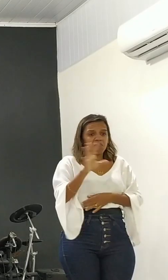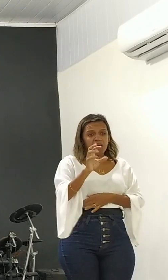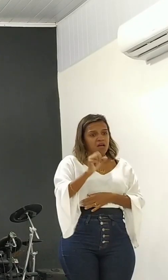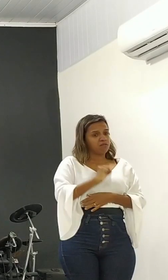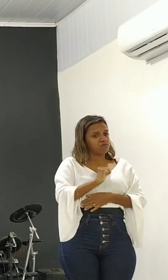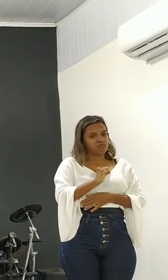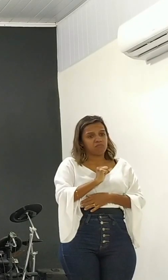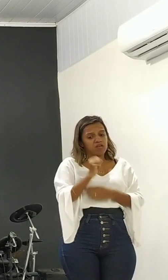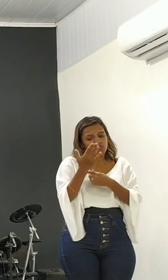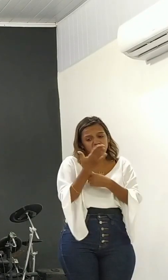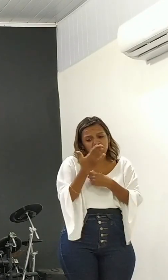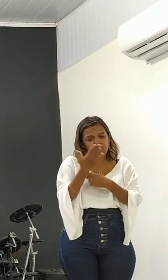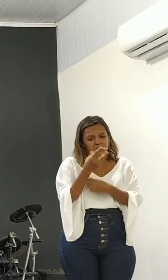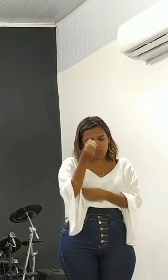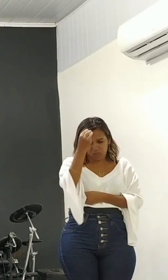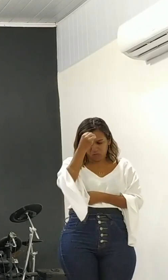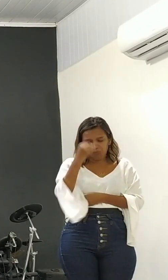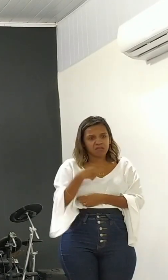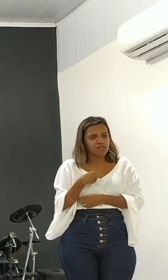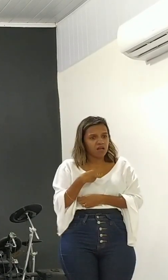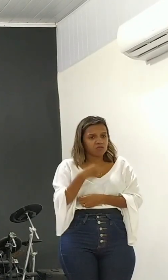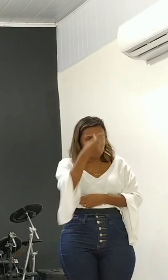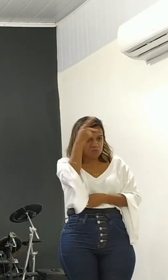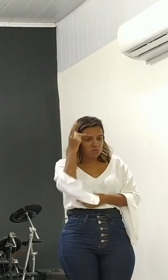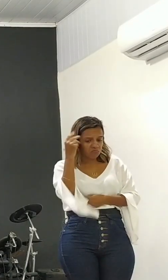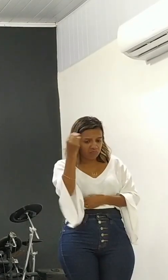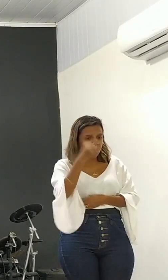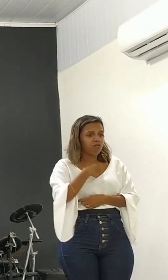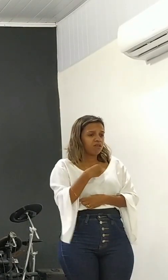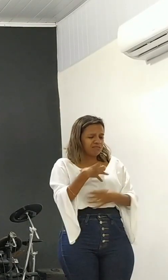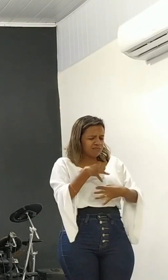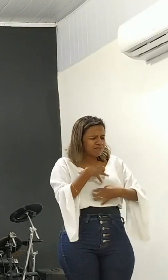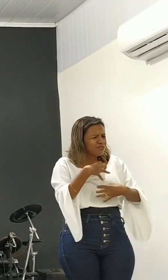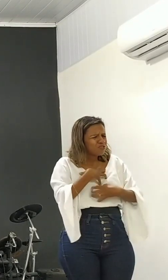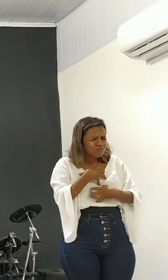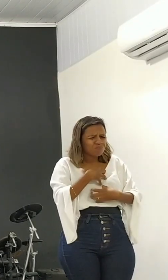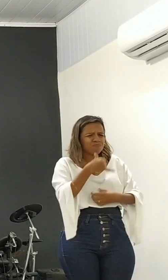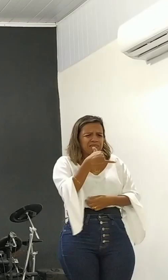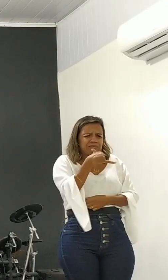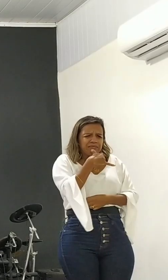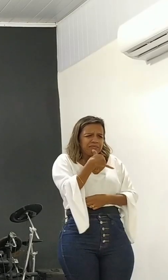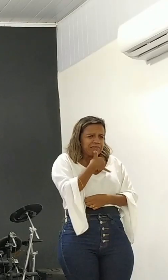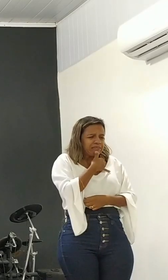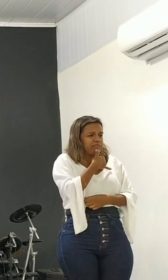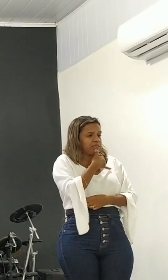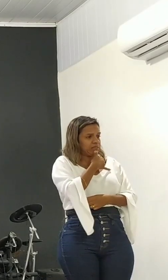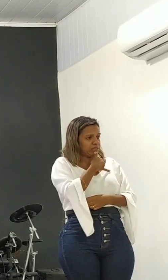acolhido, se sente desprezado. É uma tristeza isso,